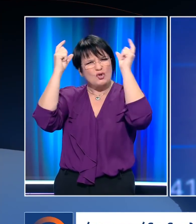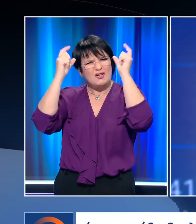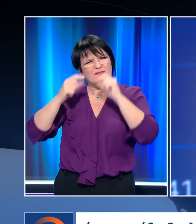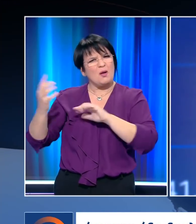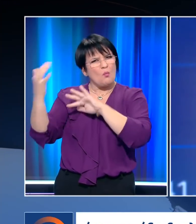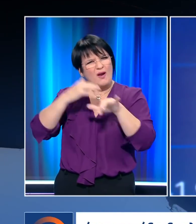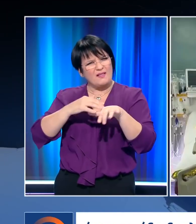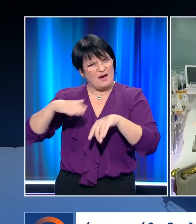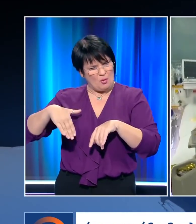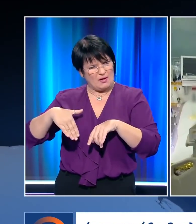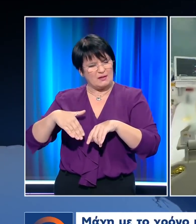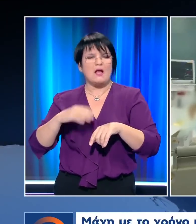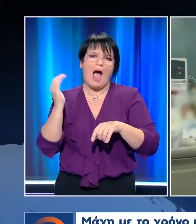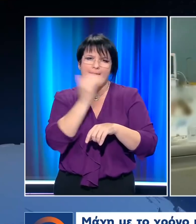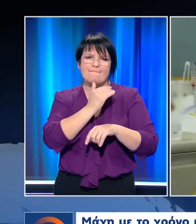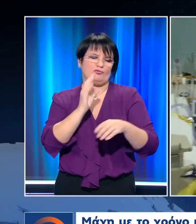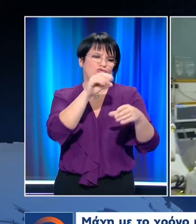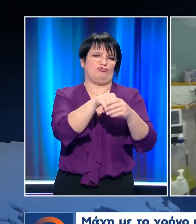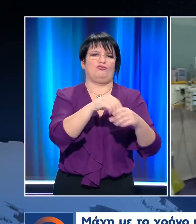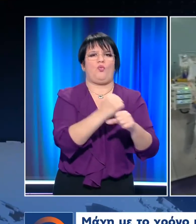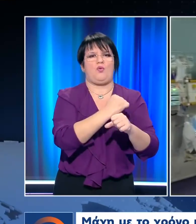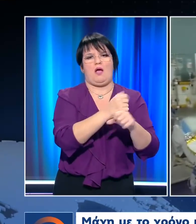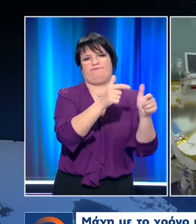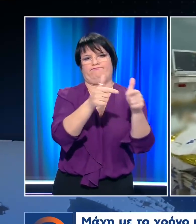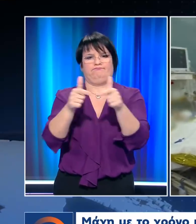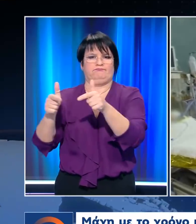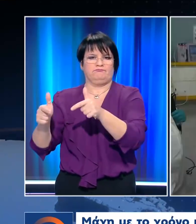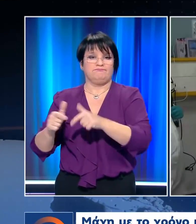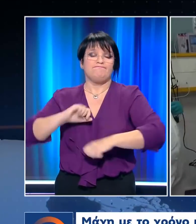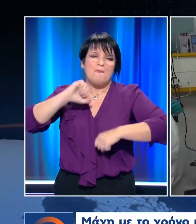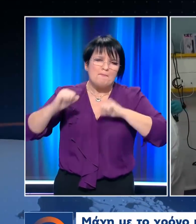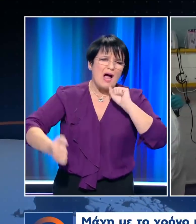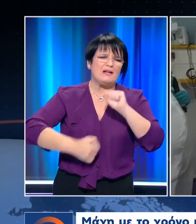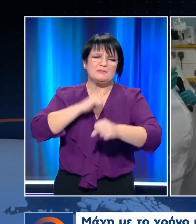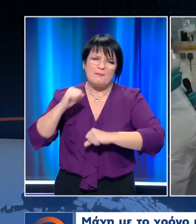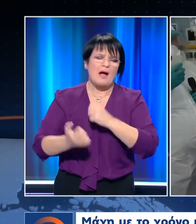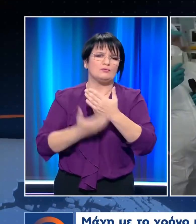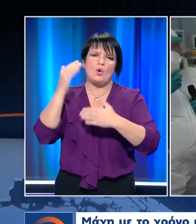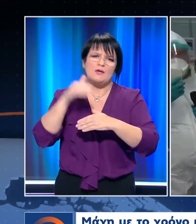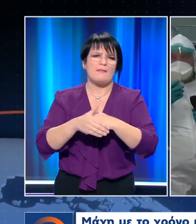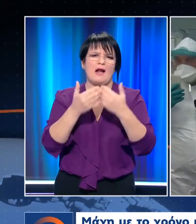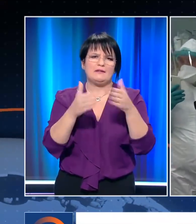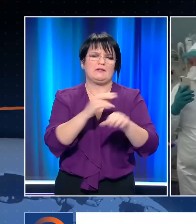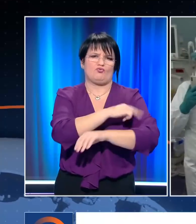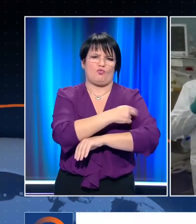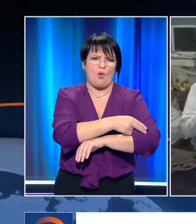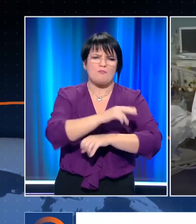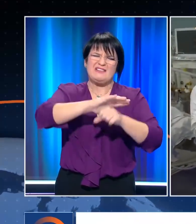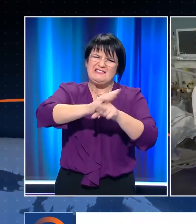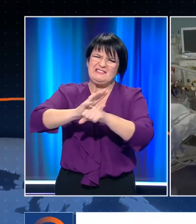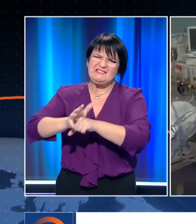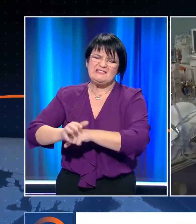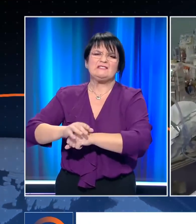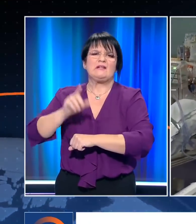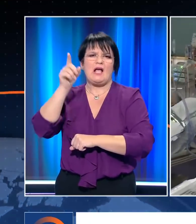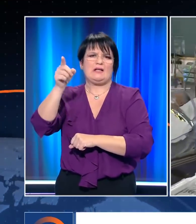από την Κρήτη. Μάχη με το χρόνο και αγώνας για ένα ελεύθερο κρεβάτι είναι καθημερινά οι εφημερίες στη Θεσσαλονίκη, με την πληρότητα στις ΜΕΘ να